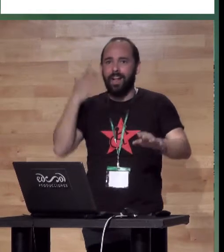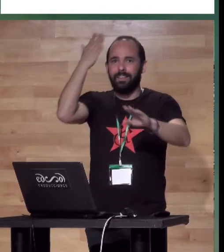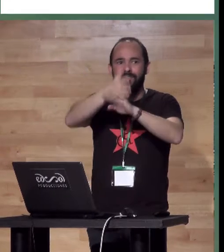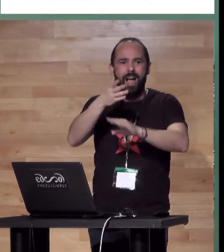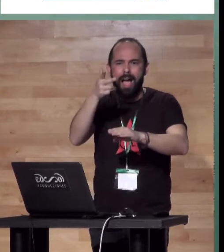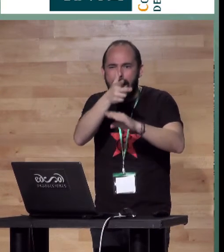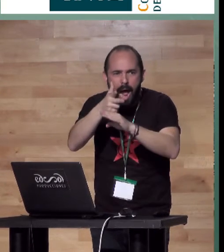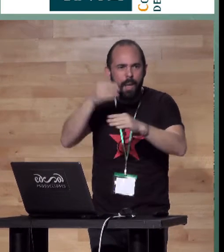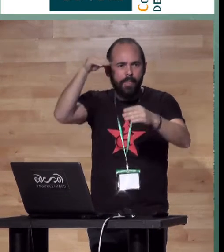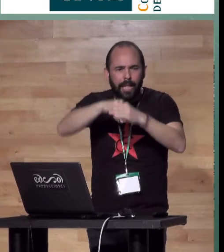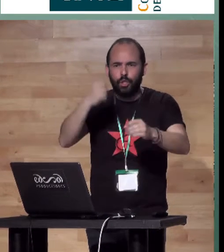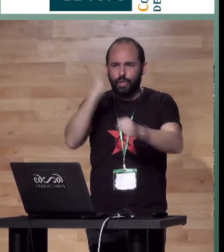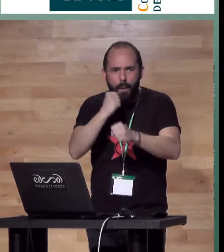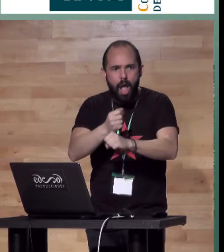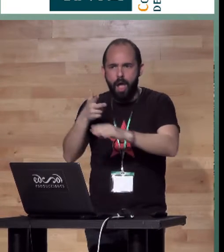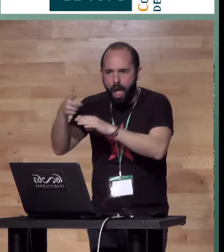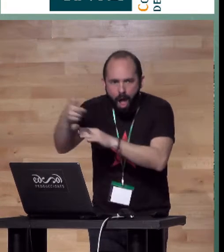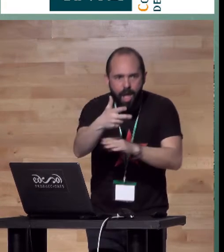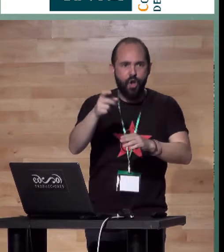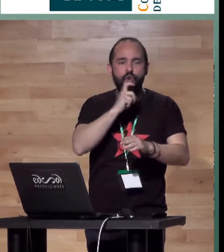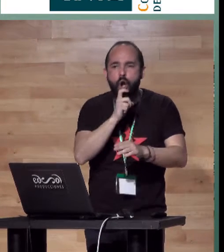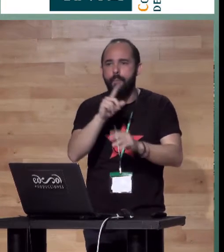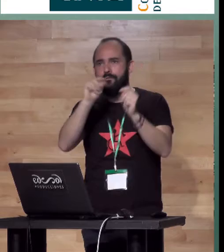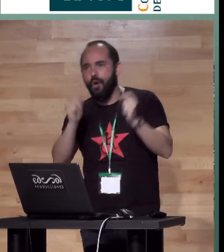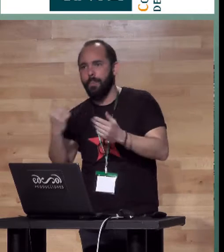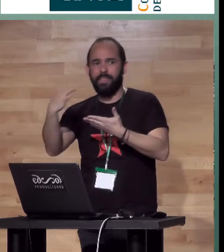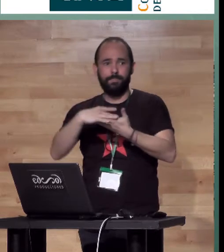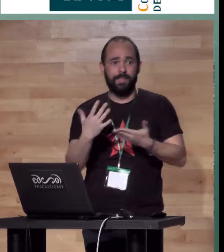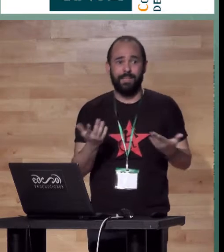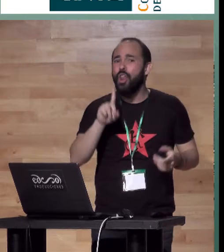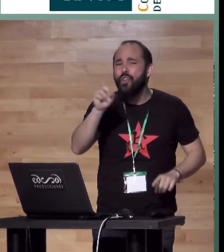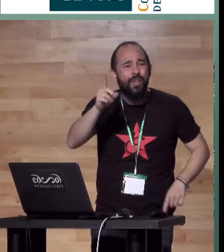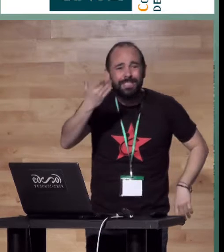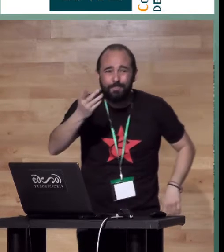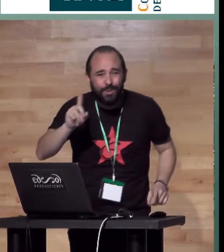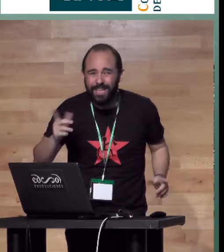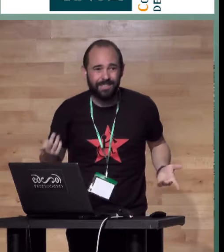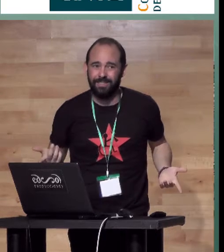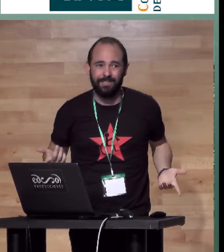que se ha explicado. No hace falta grabar cómo ha ido al trabajo, no hace falta grabar de qué